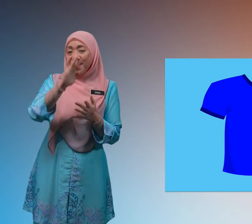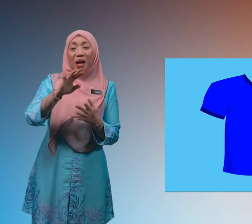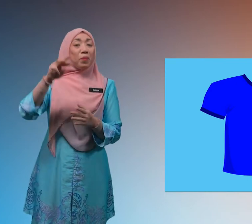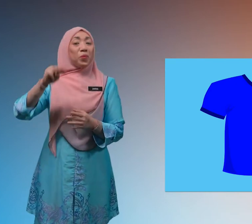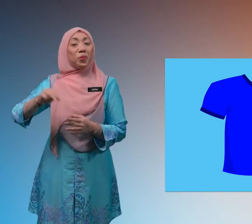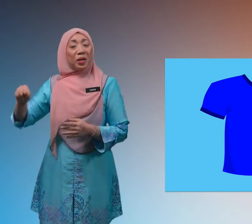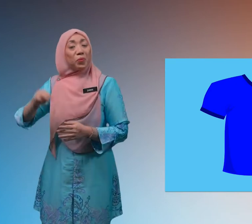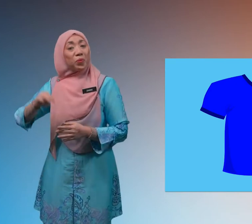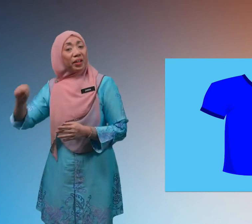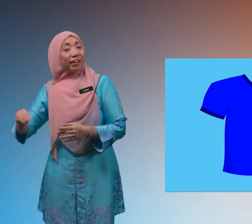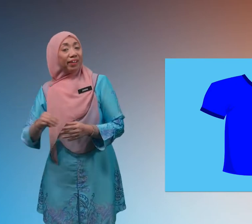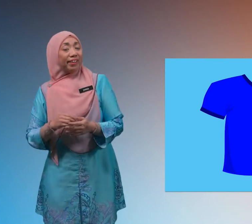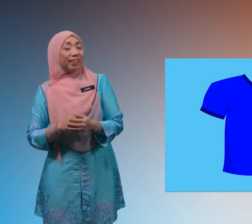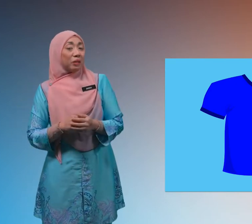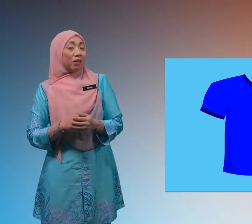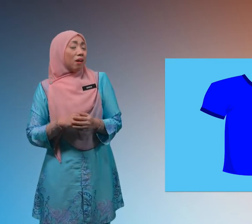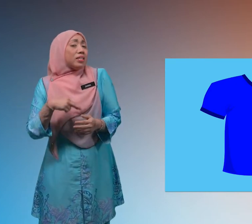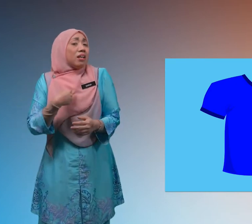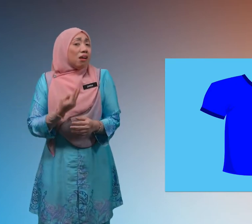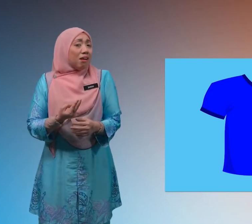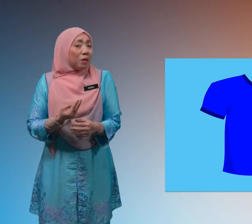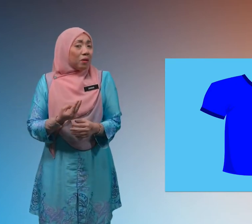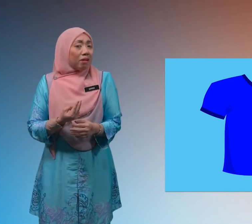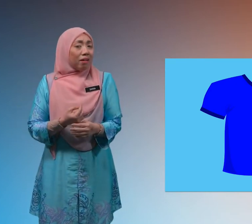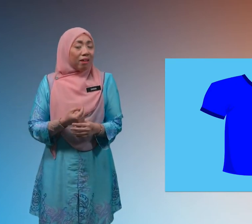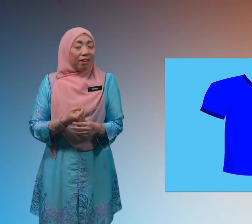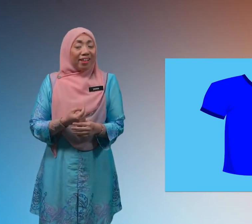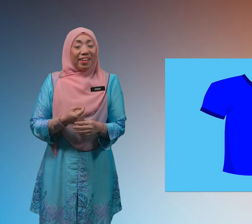Pandai murid-murid. Rasa?